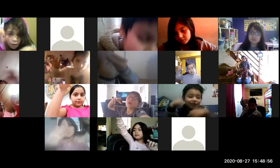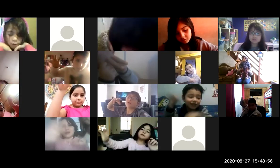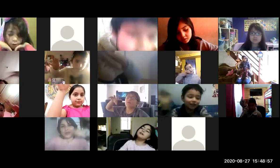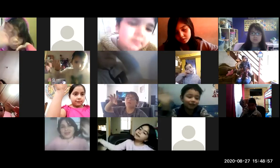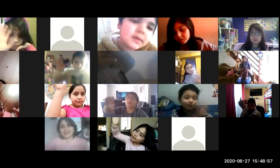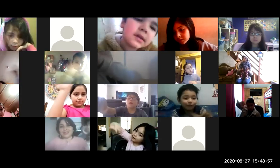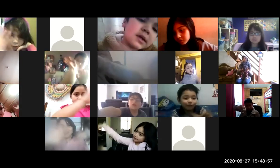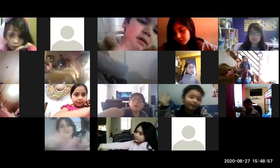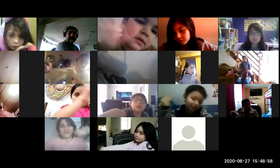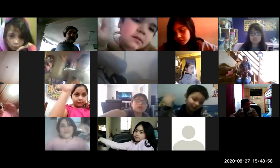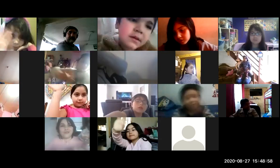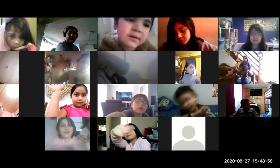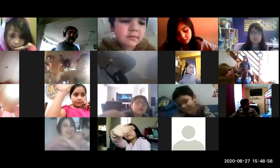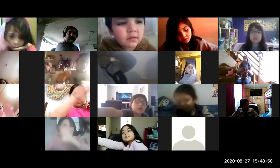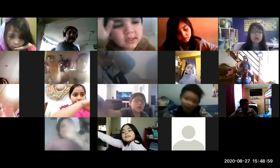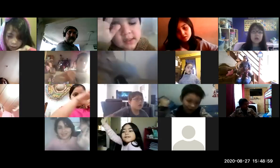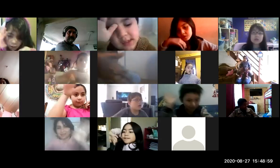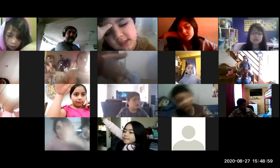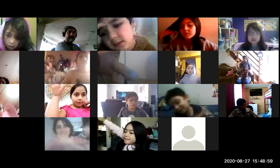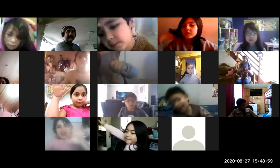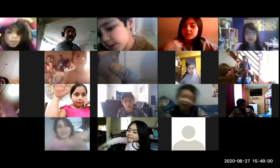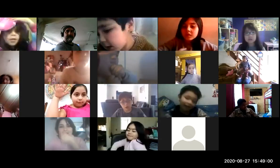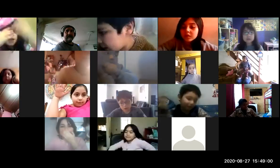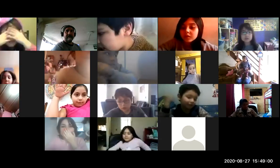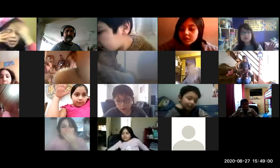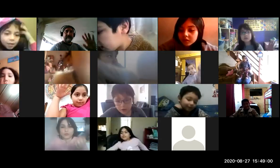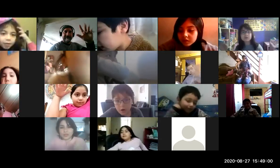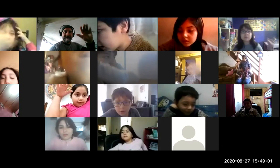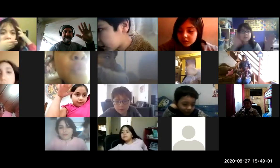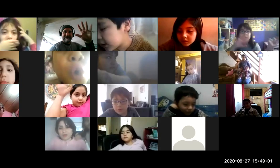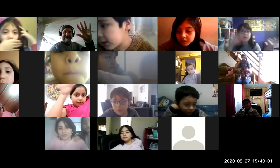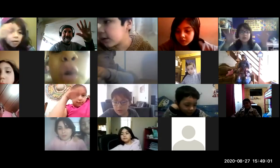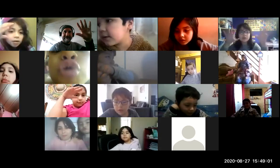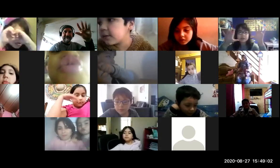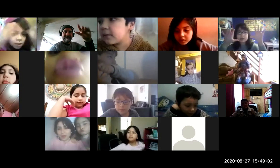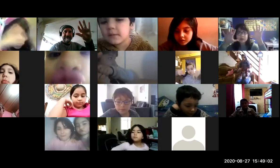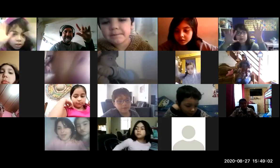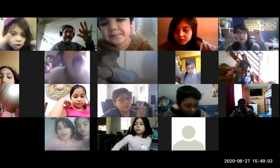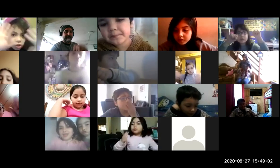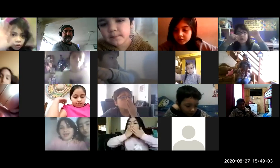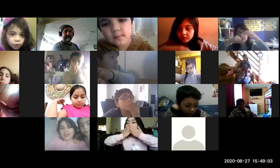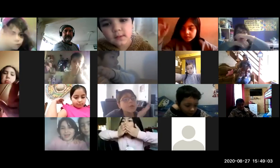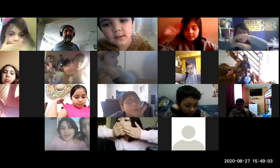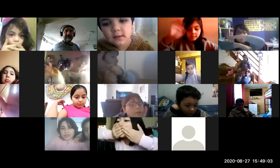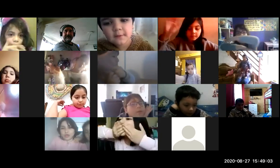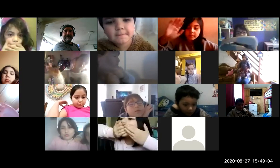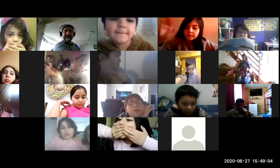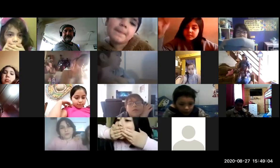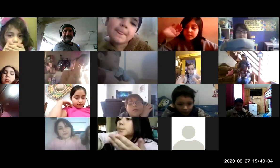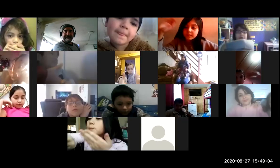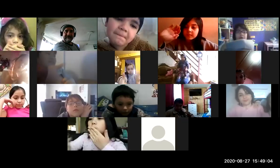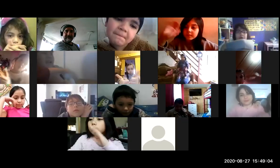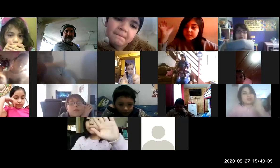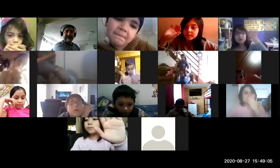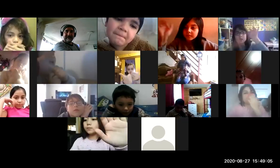con mi manito me voy a despedir. Nos vemos mañana. Los quiero mucho.